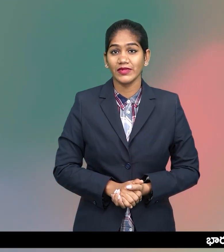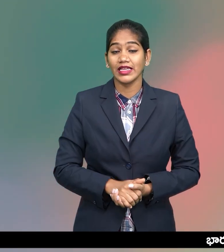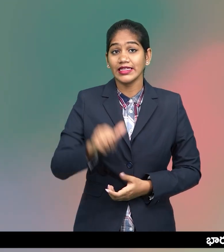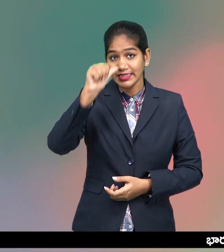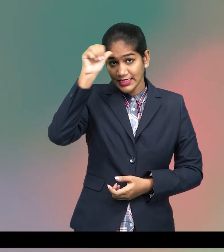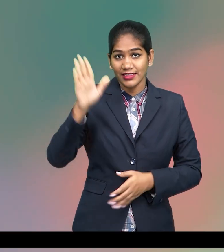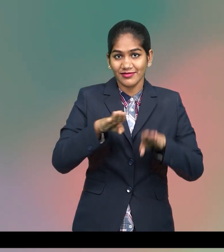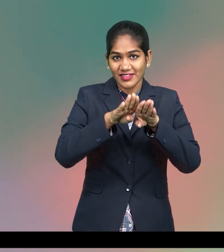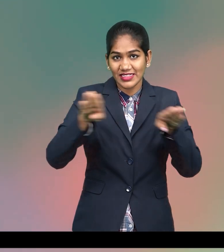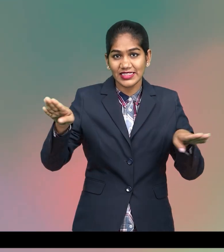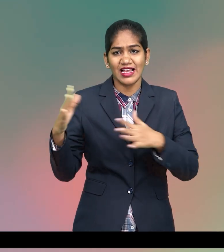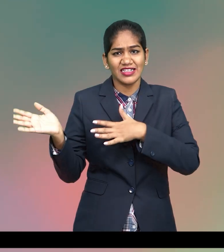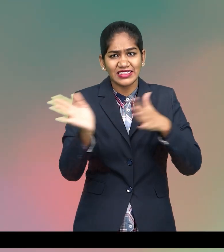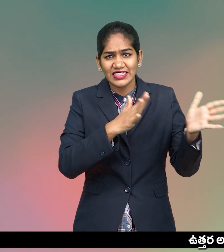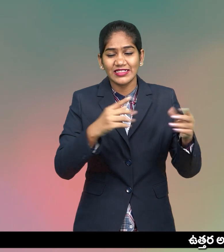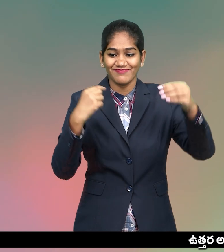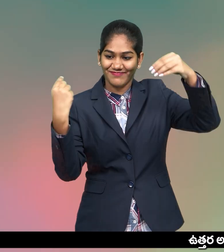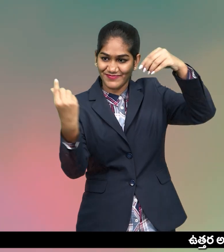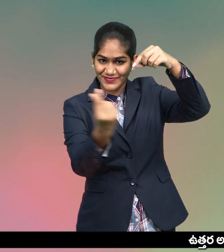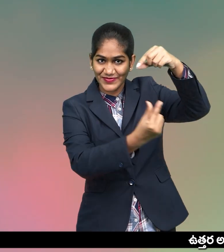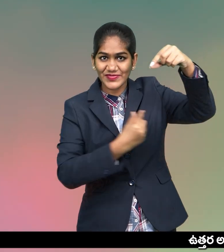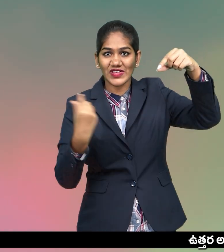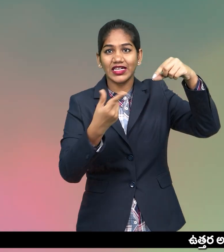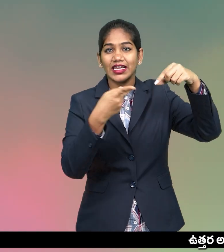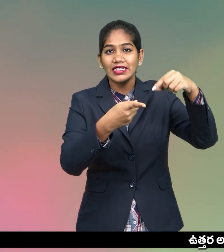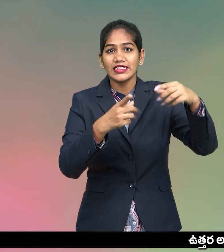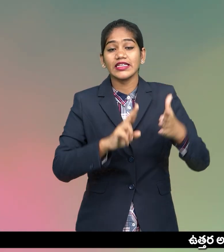భారతదేశంలో ఉంది. వాణిజ్య గాలి ఉత్తర అర్ధగోళం యొక్క బెల్ట్.